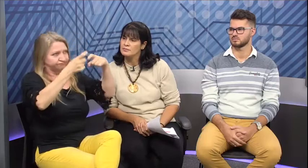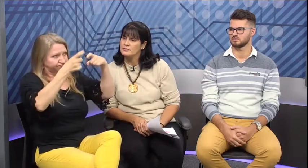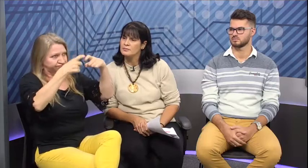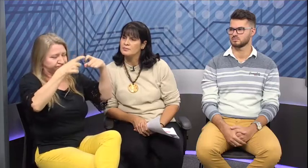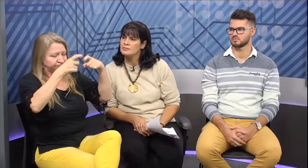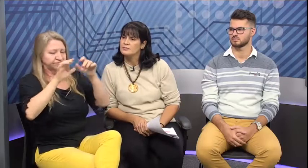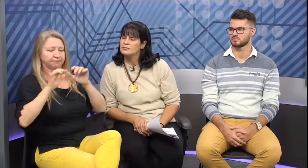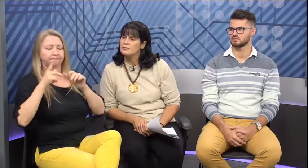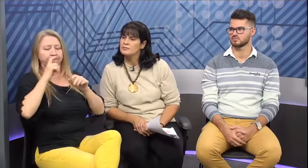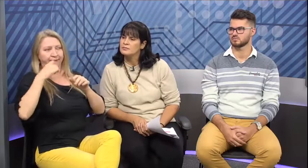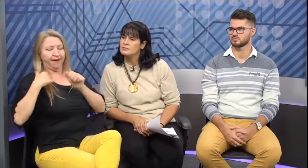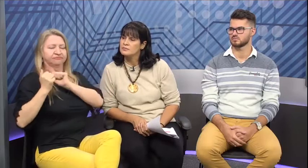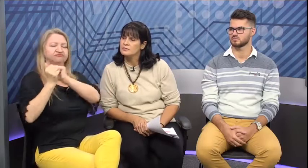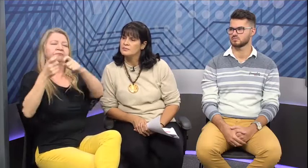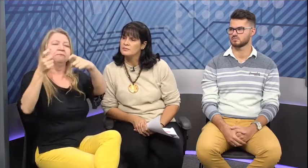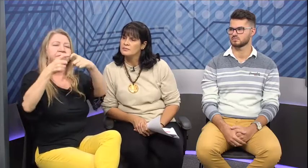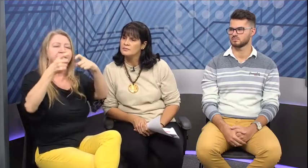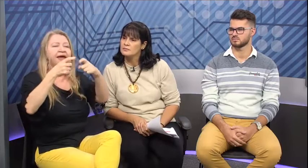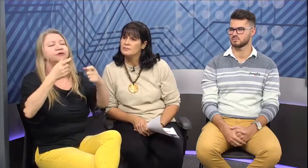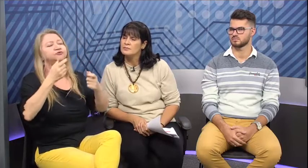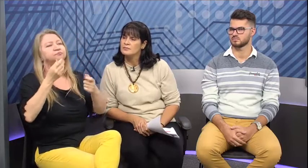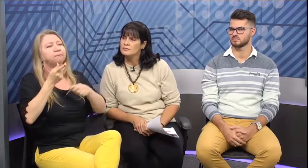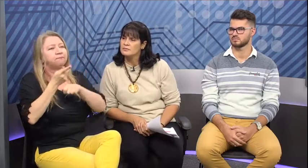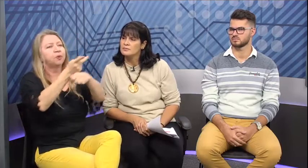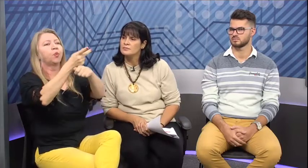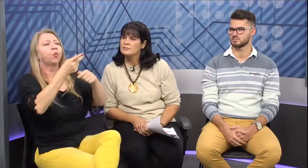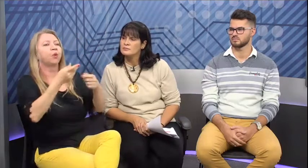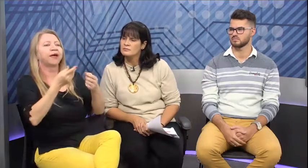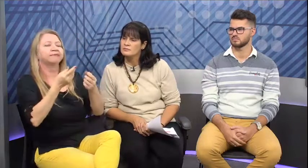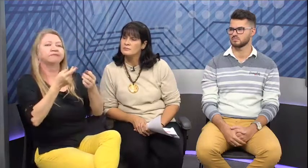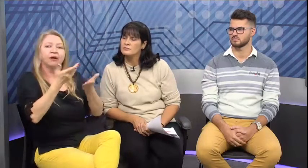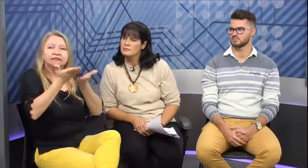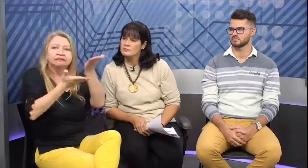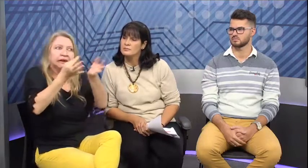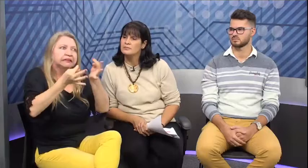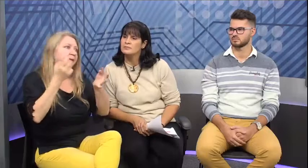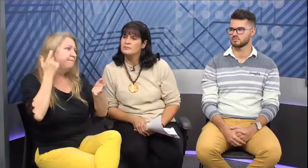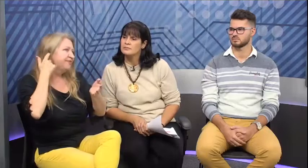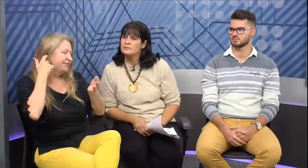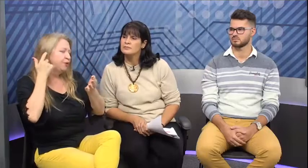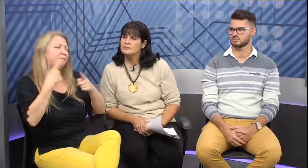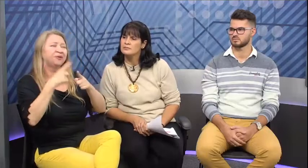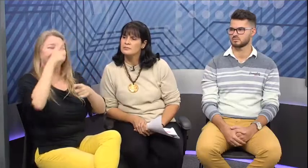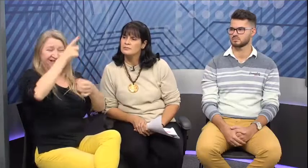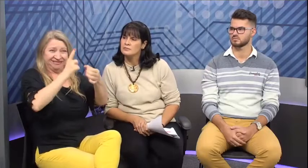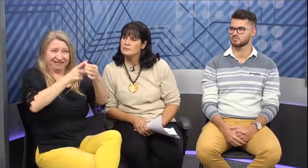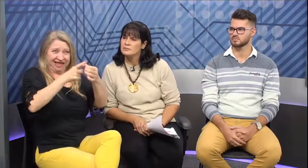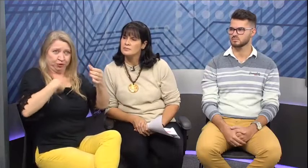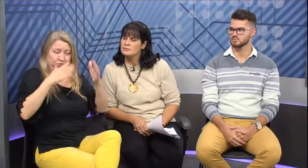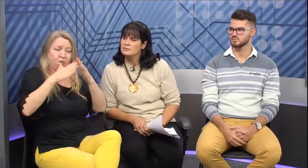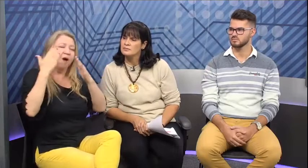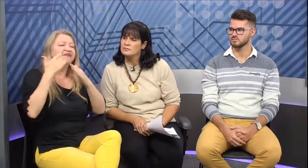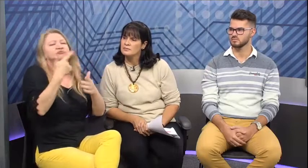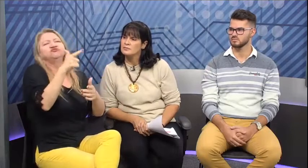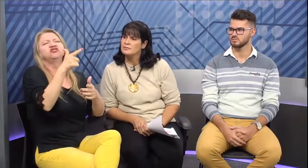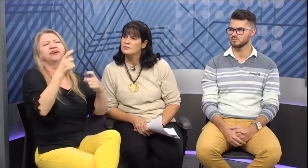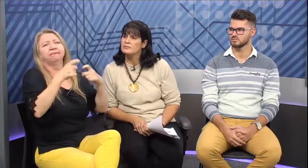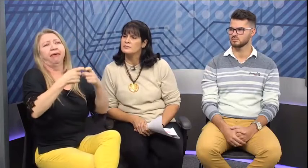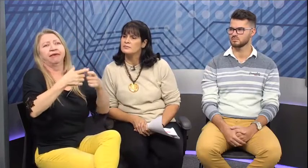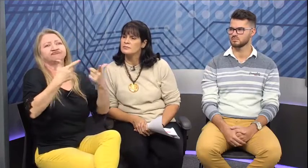aí eu comecei a fazer em várias consultas médicas, e aí vários tratamentos, não é,